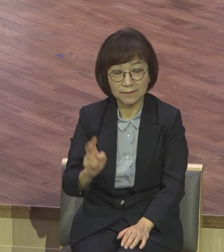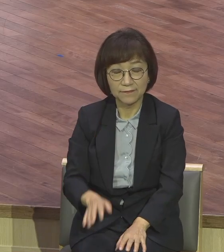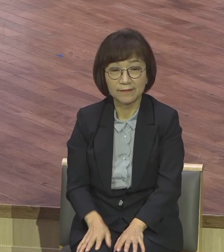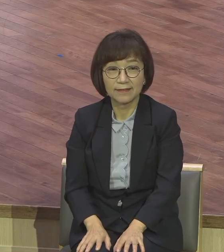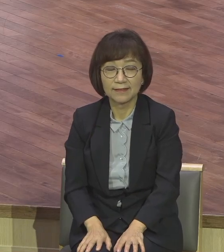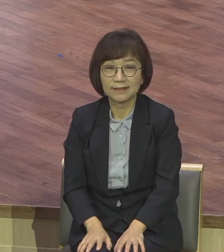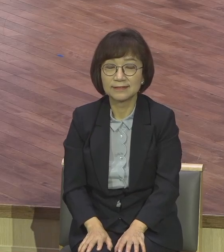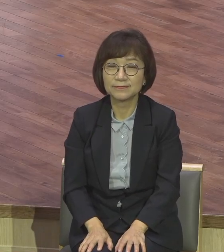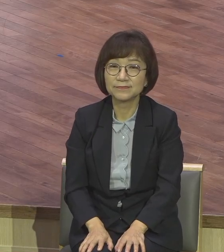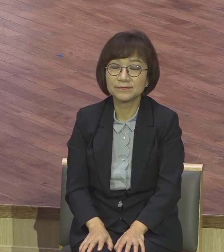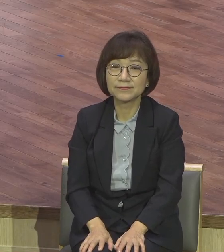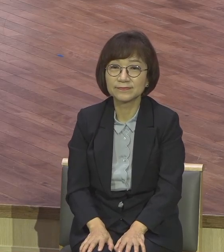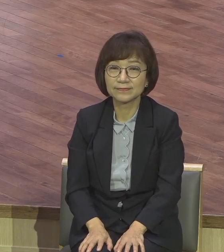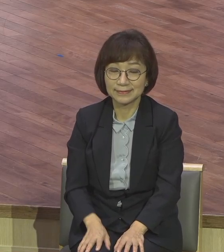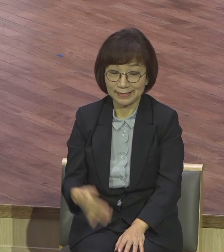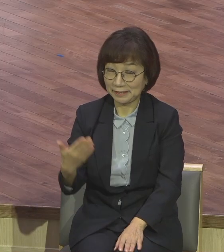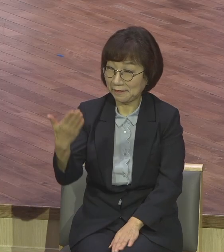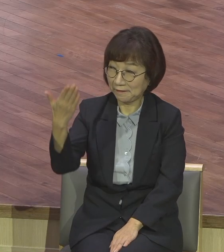예전에 그 한